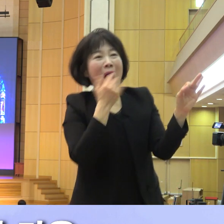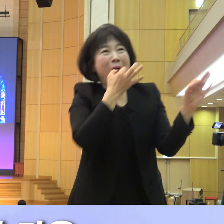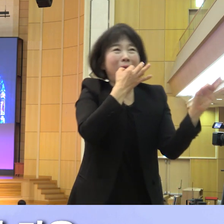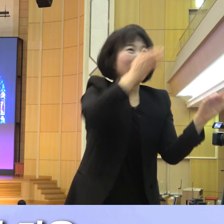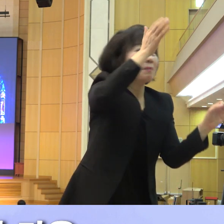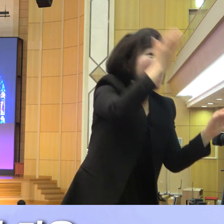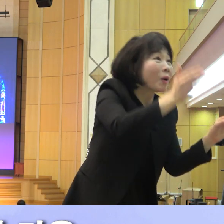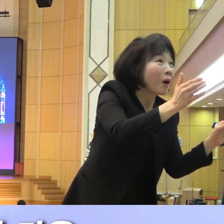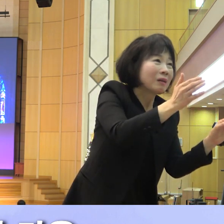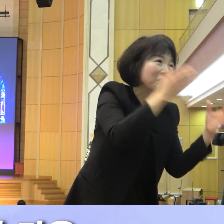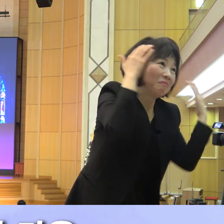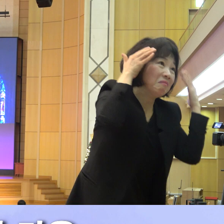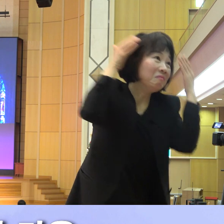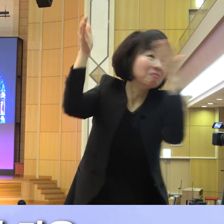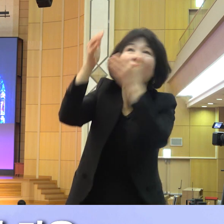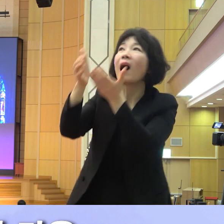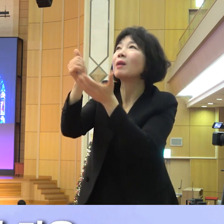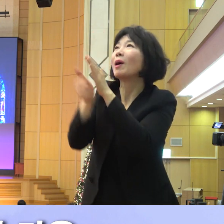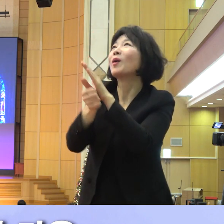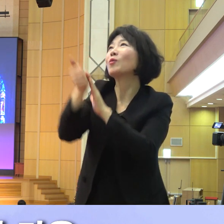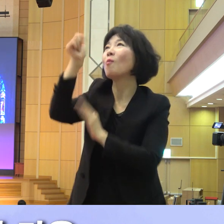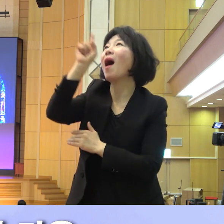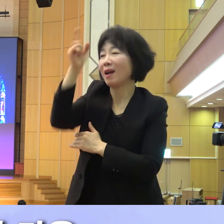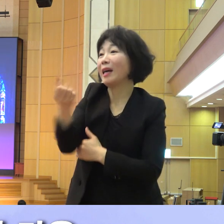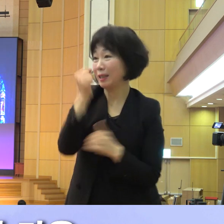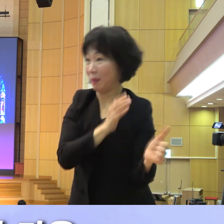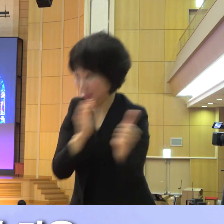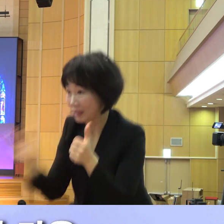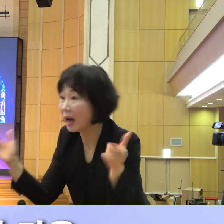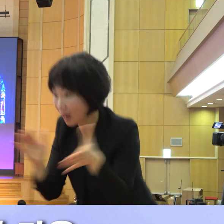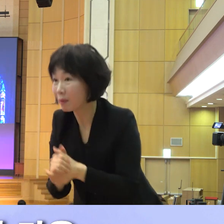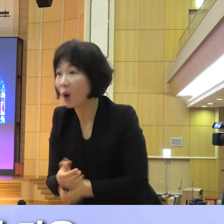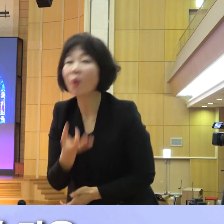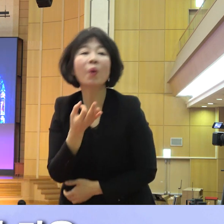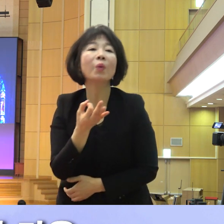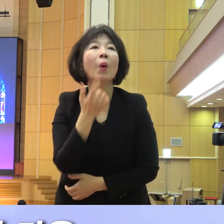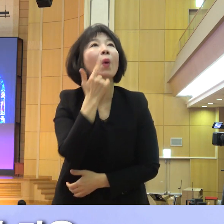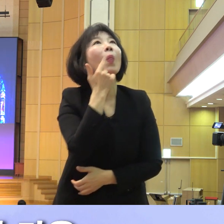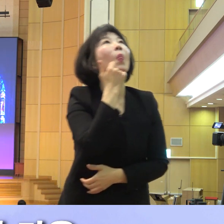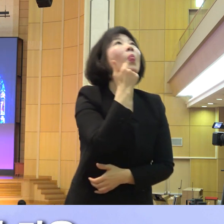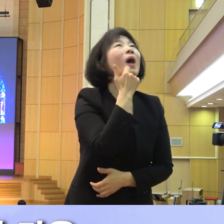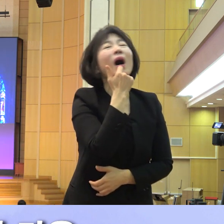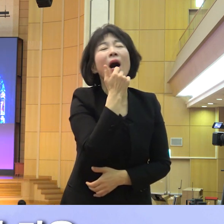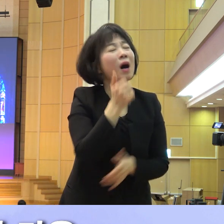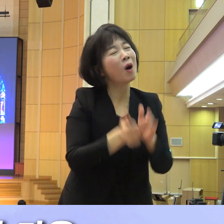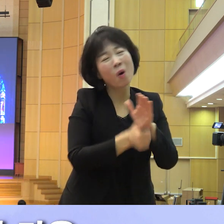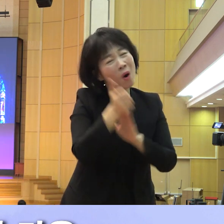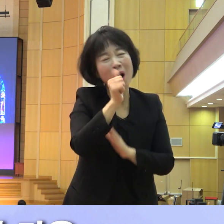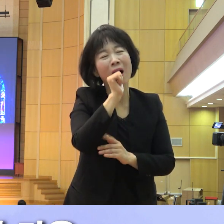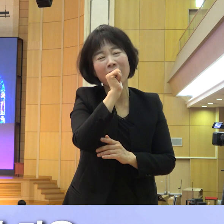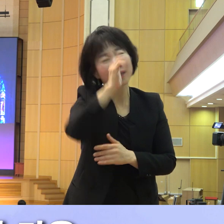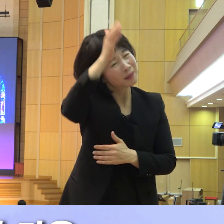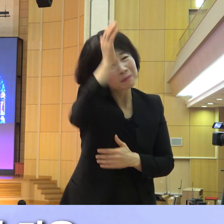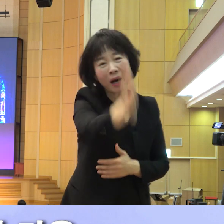하나님께 소망을 두어라. 시편 39편 7절에 보니까 다윗은 이렇게 고백합니다.